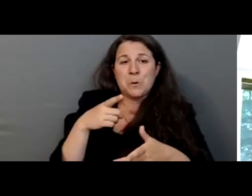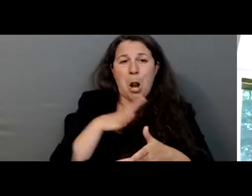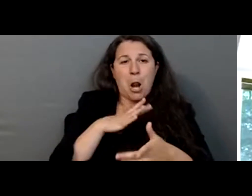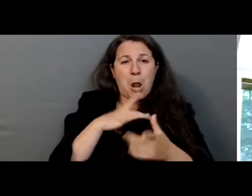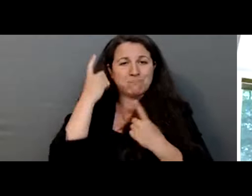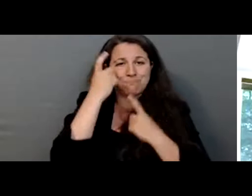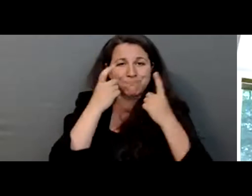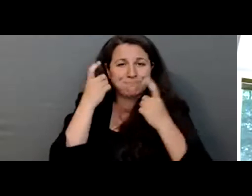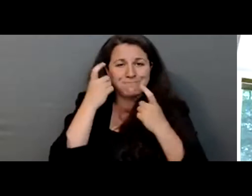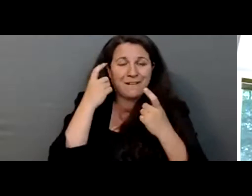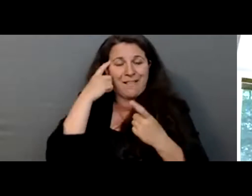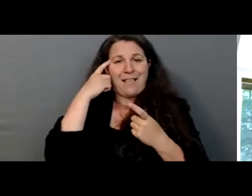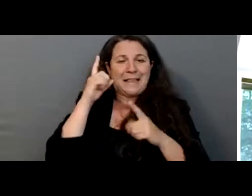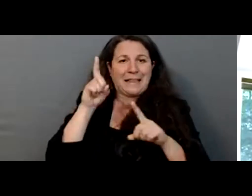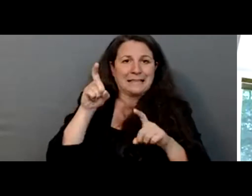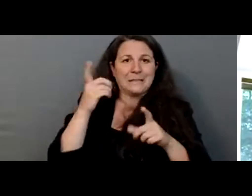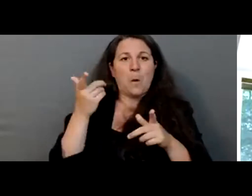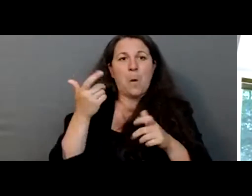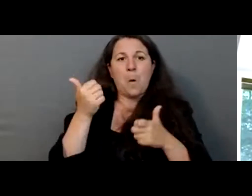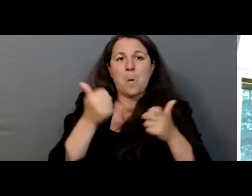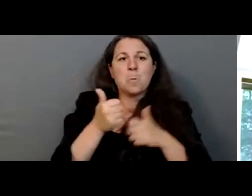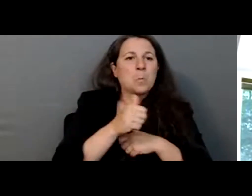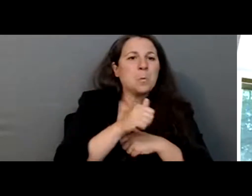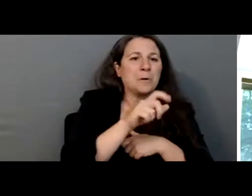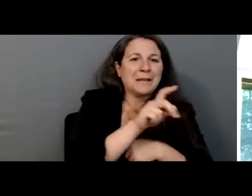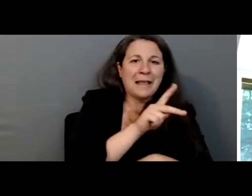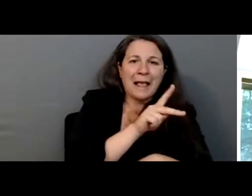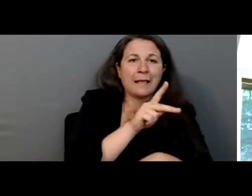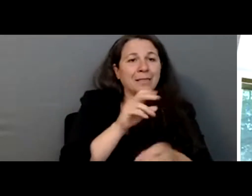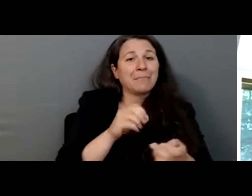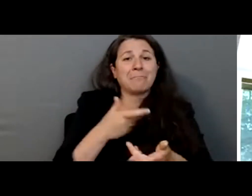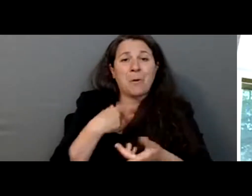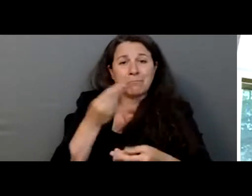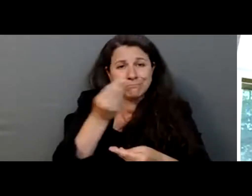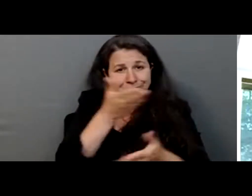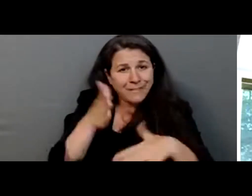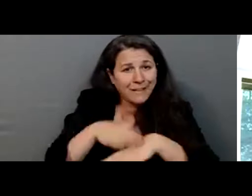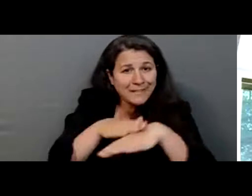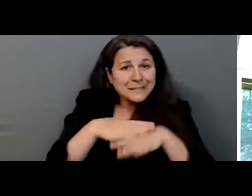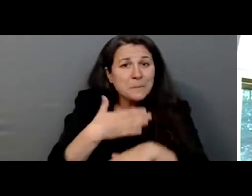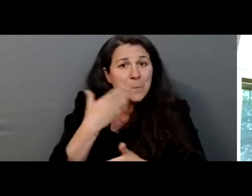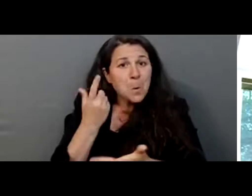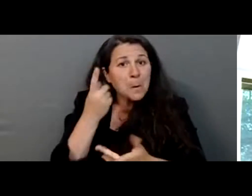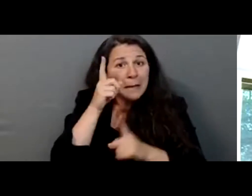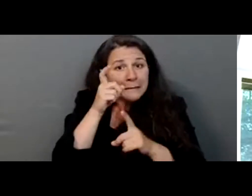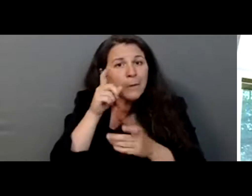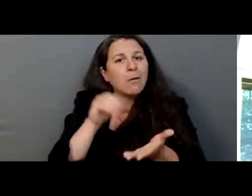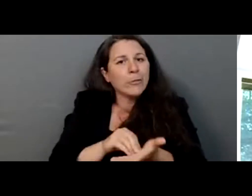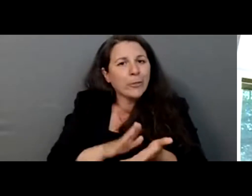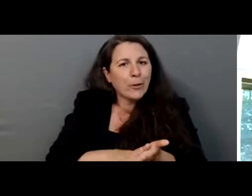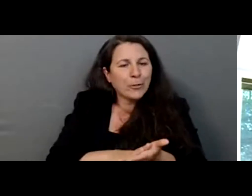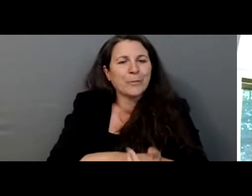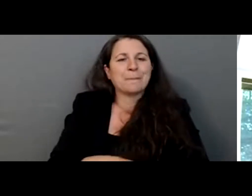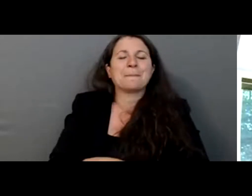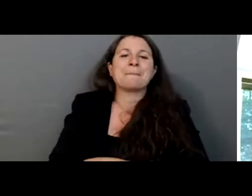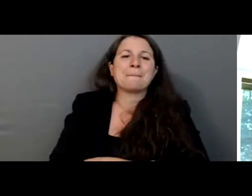questions pour toi ou pour Karine Mirjani aussi. Alors, notez-les, je vous invite à les noter. Maintenant,